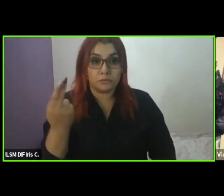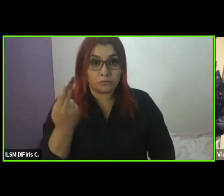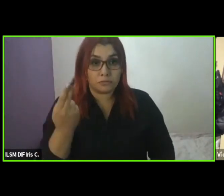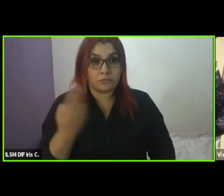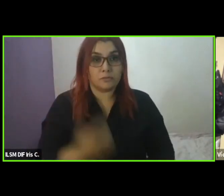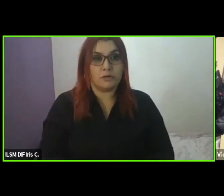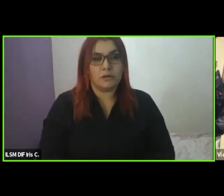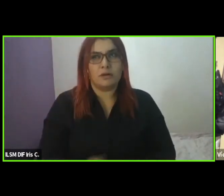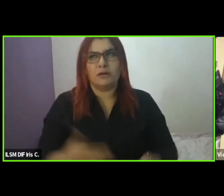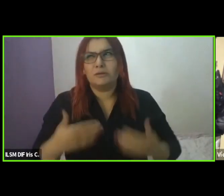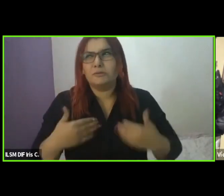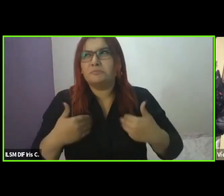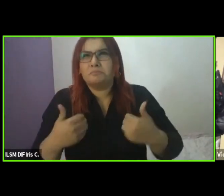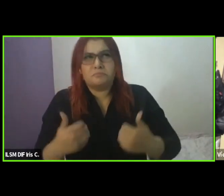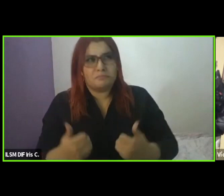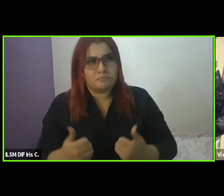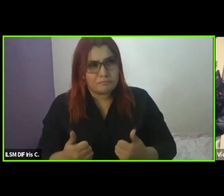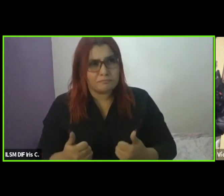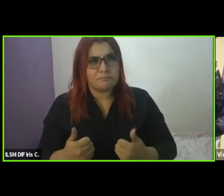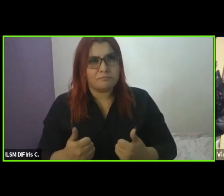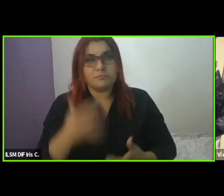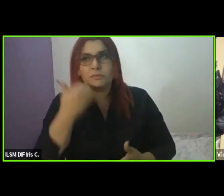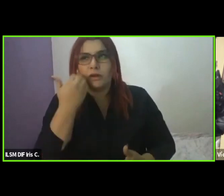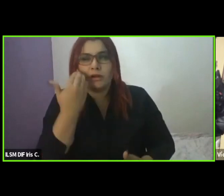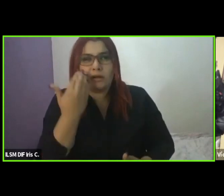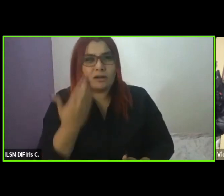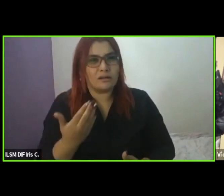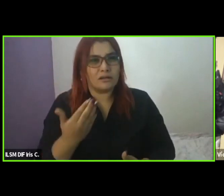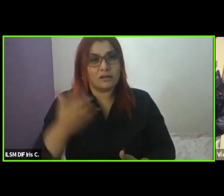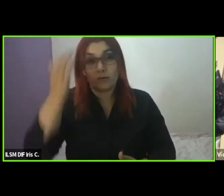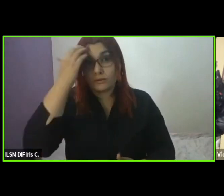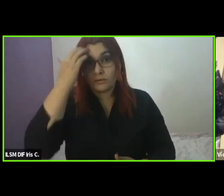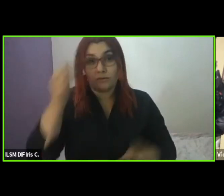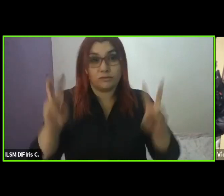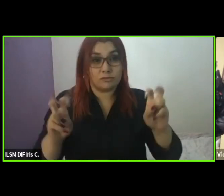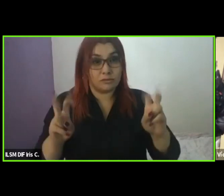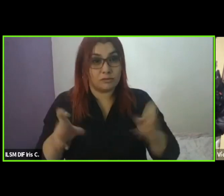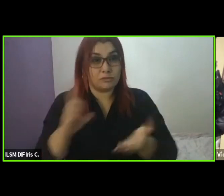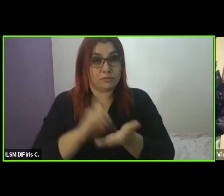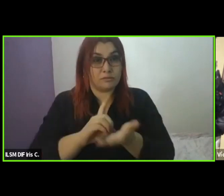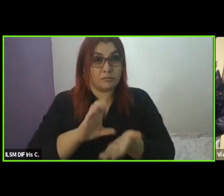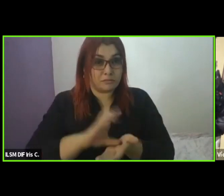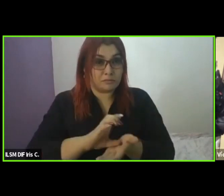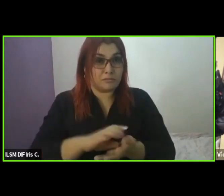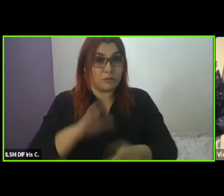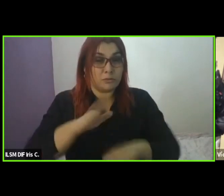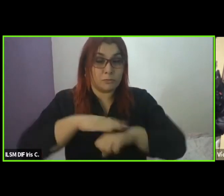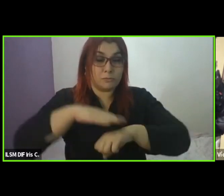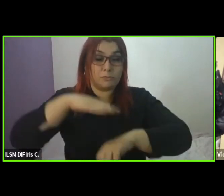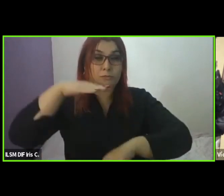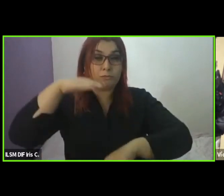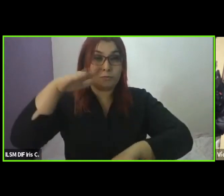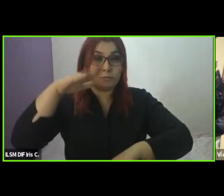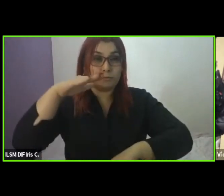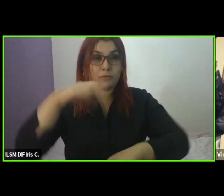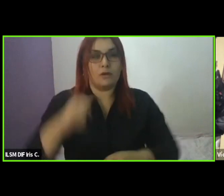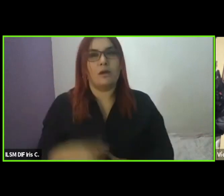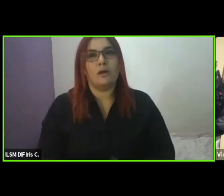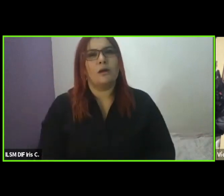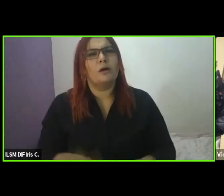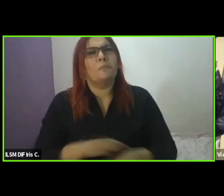de la discapacidad, porque digamos que esos primeros acercamientos